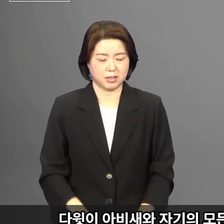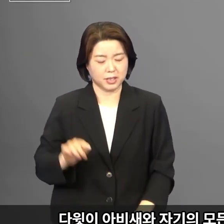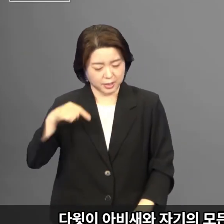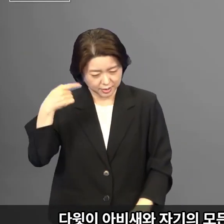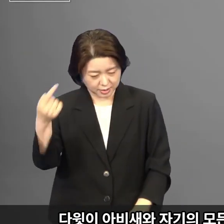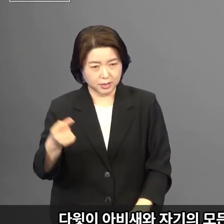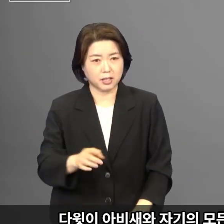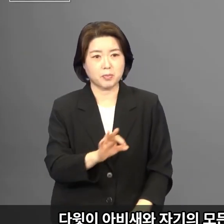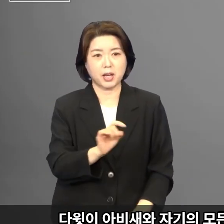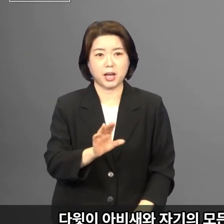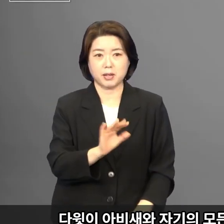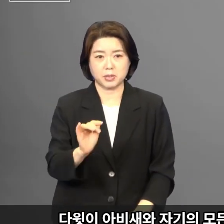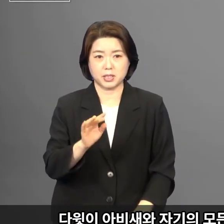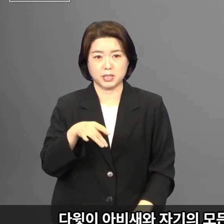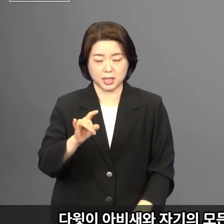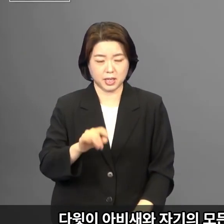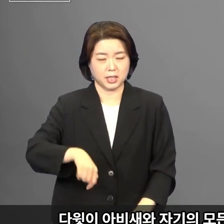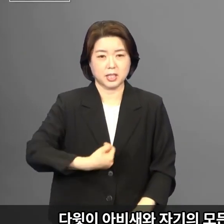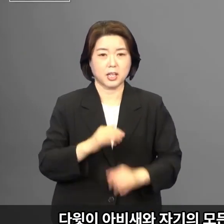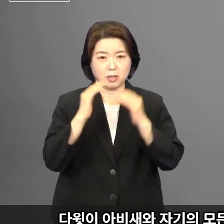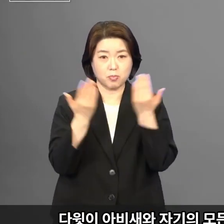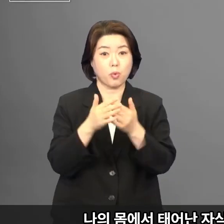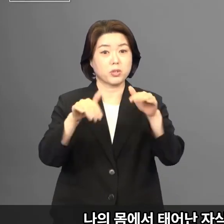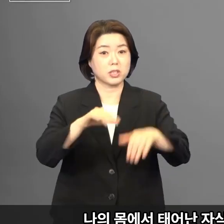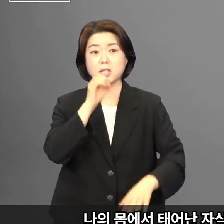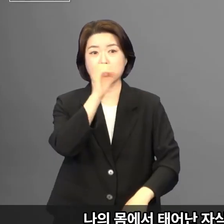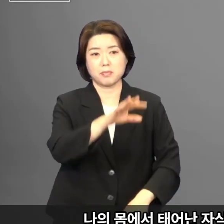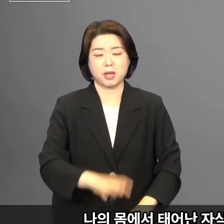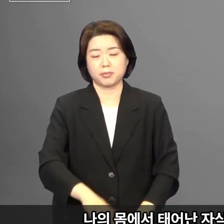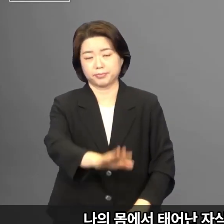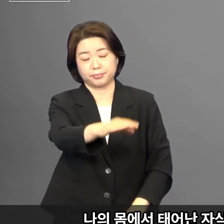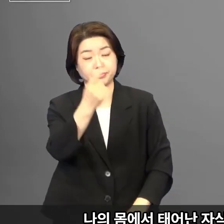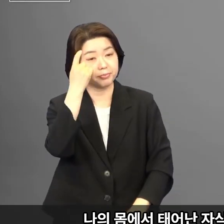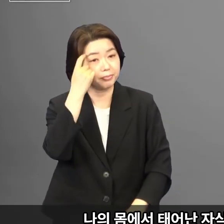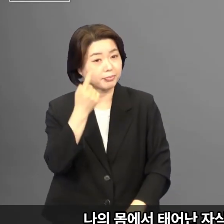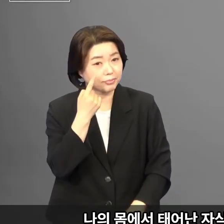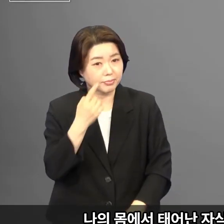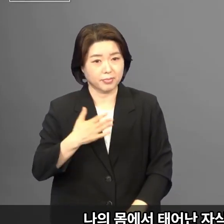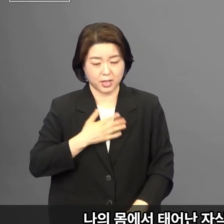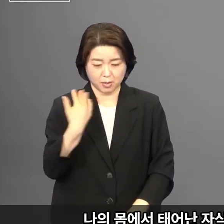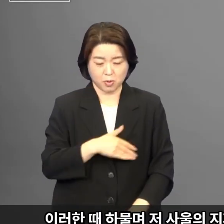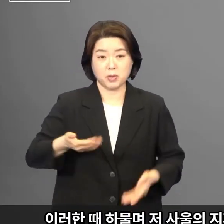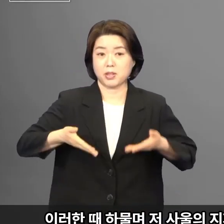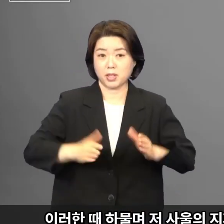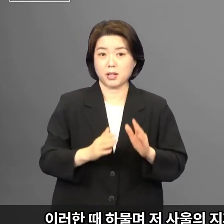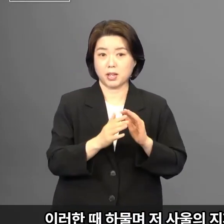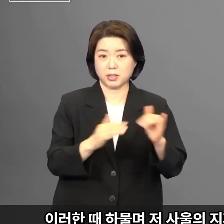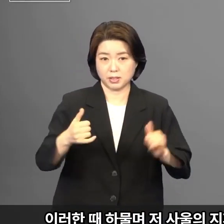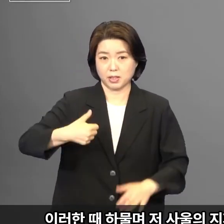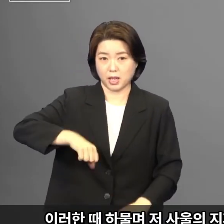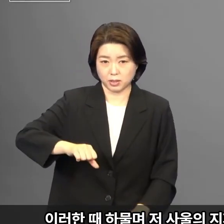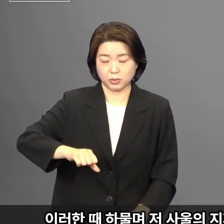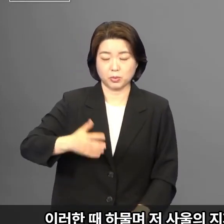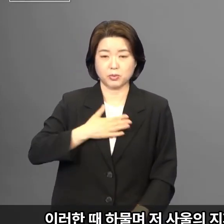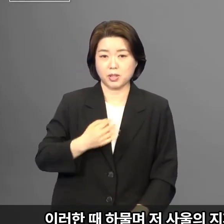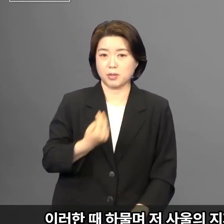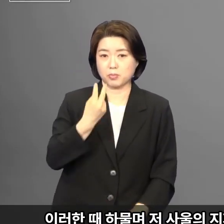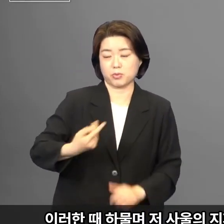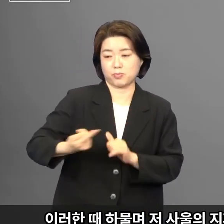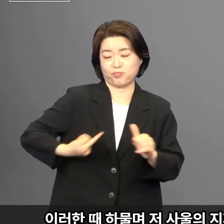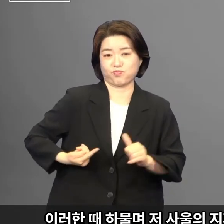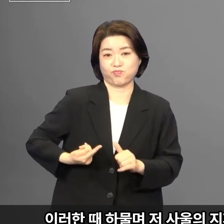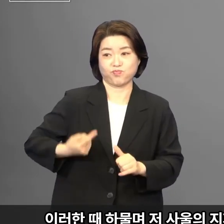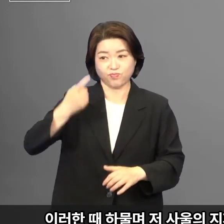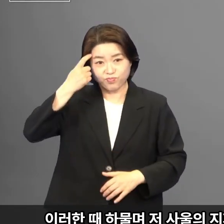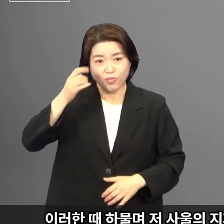다윗이 아비새와 자기 모든 신하에게 말하였다. 생각해 보시오. 나의 몸에서 태어난 자식도 나의 목숨을 노리고 있는데 이러한 때 하물며 저 사울의